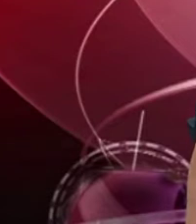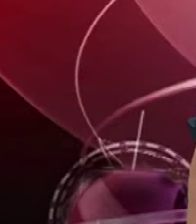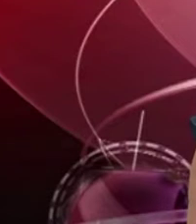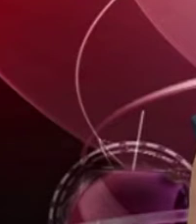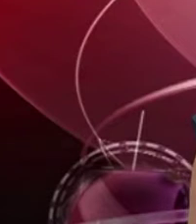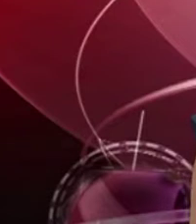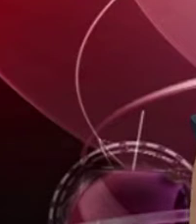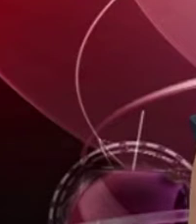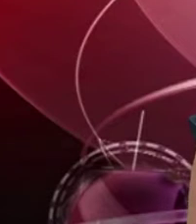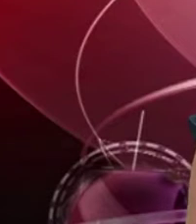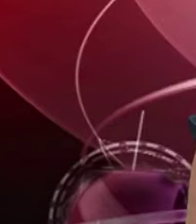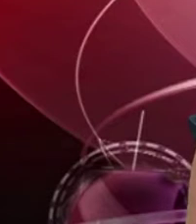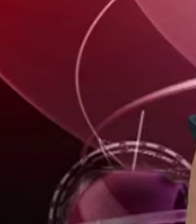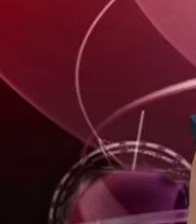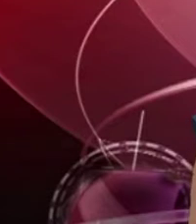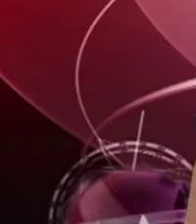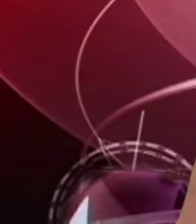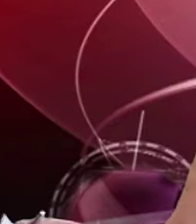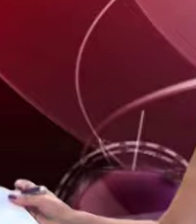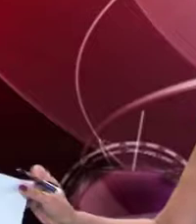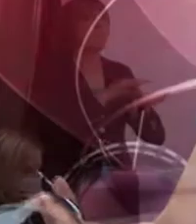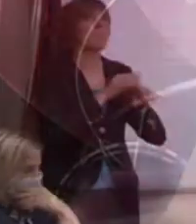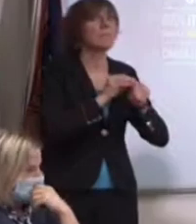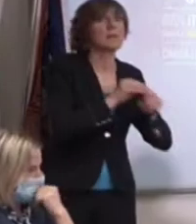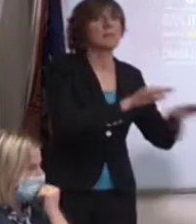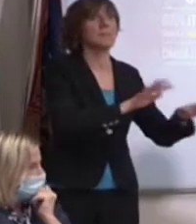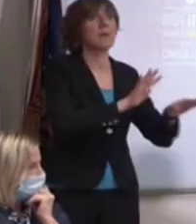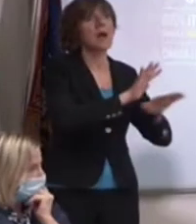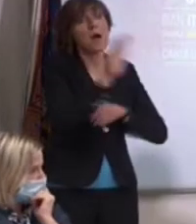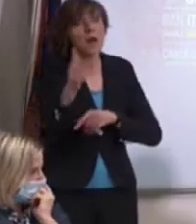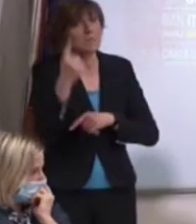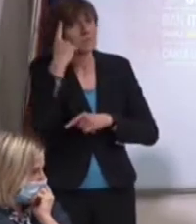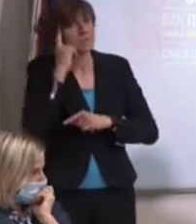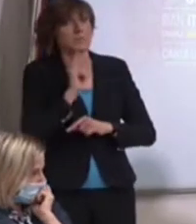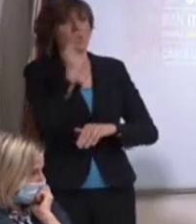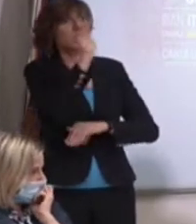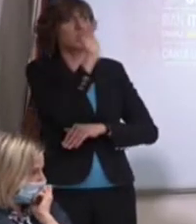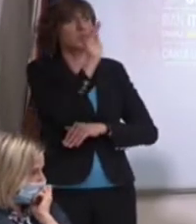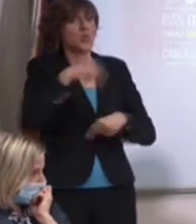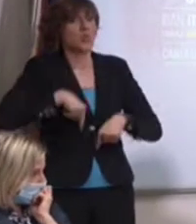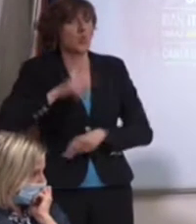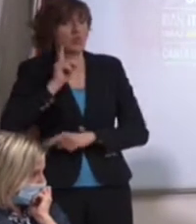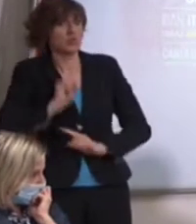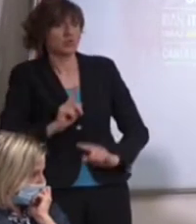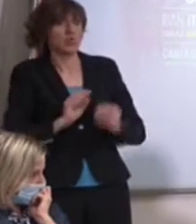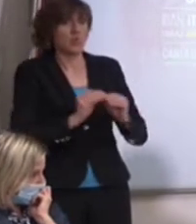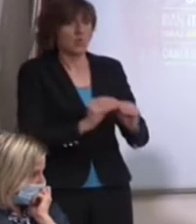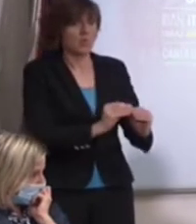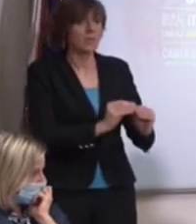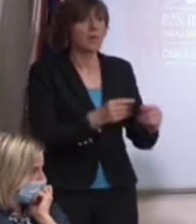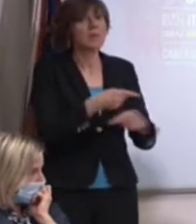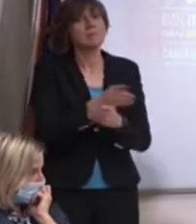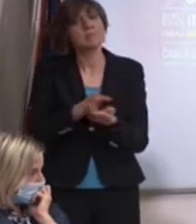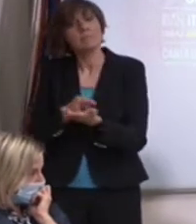definita sotto controllo allora sentiamo il punto in veneto sono attivi alcuni focolai di coronavirus sono